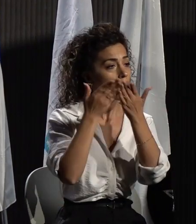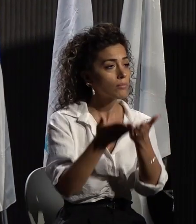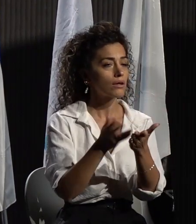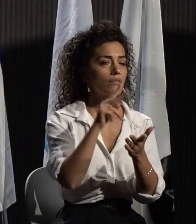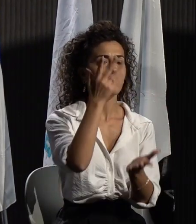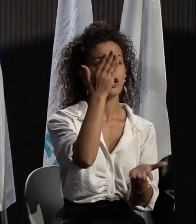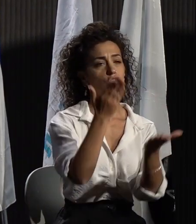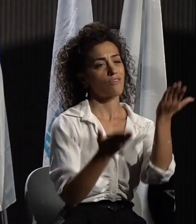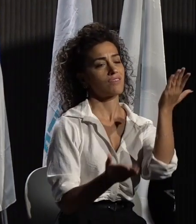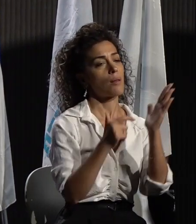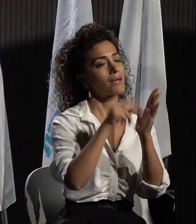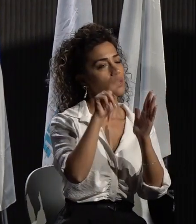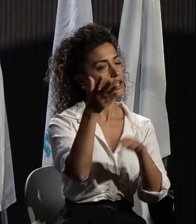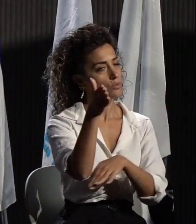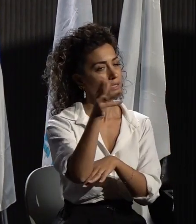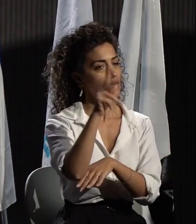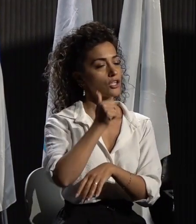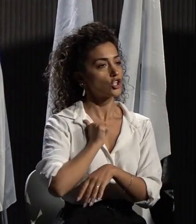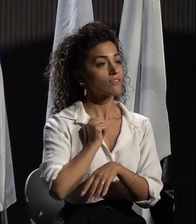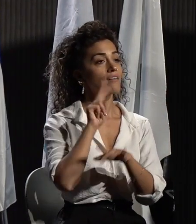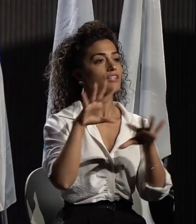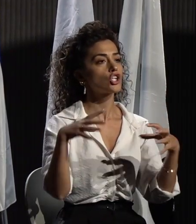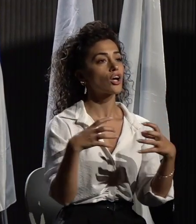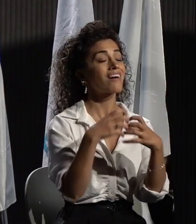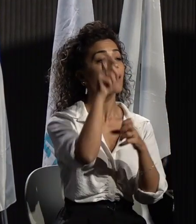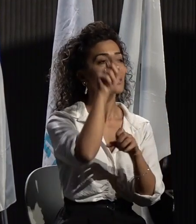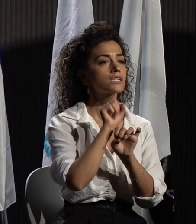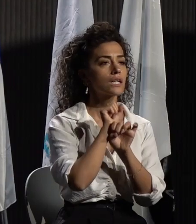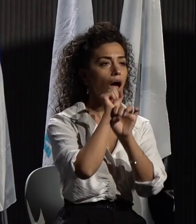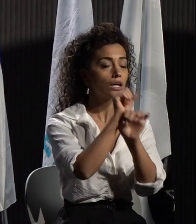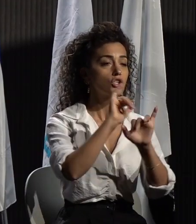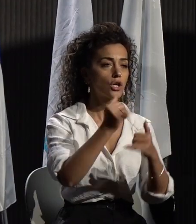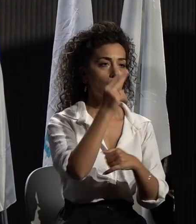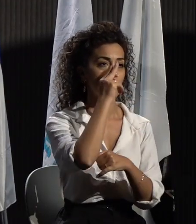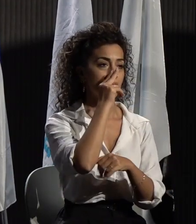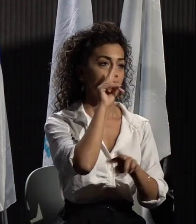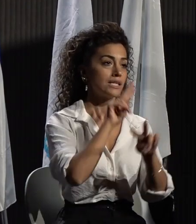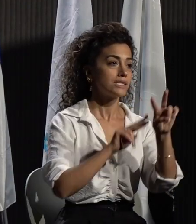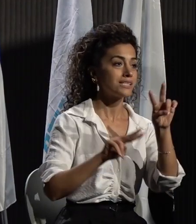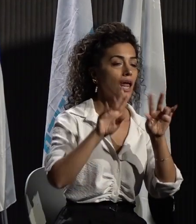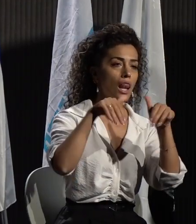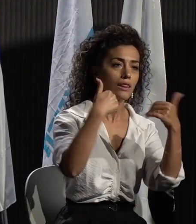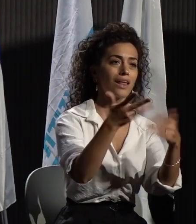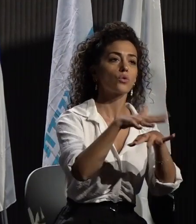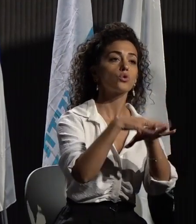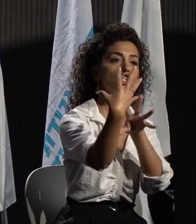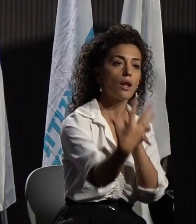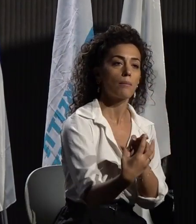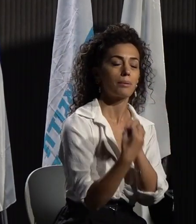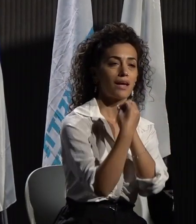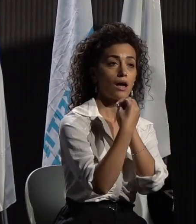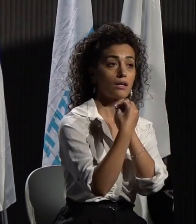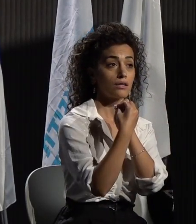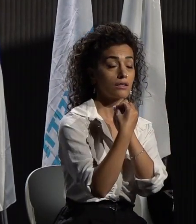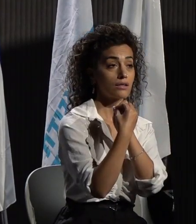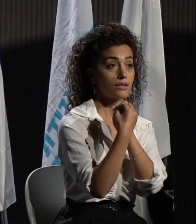הוא שיש מדינה וצבא וחברה אזרחית שמנסה לטפח תרושת יחד. ואם